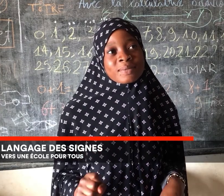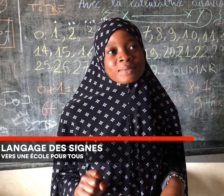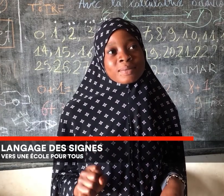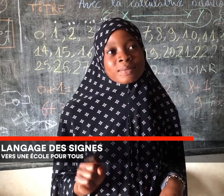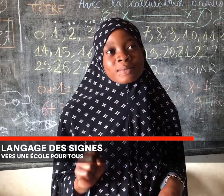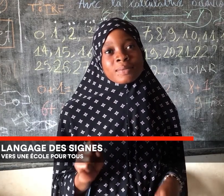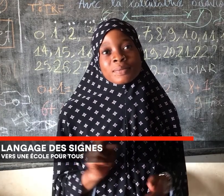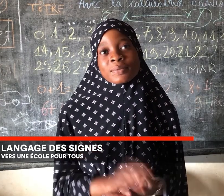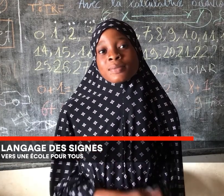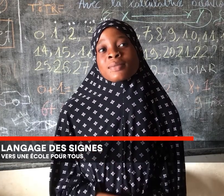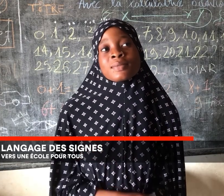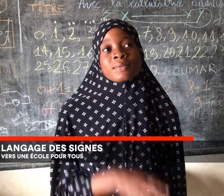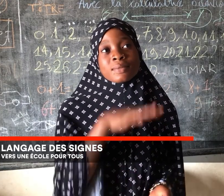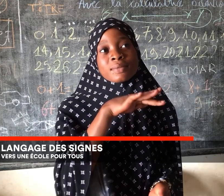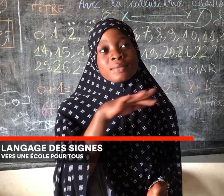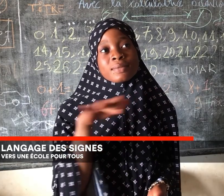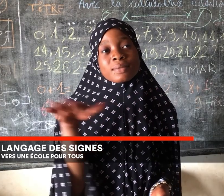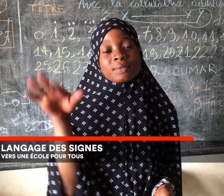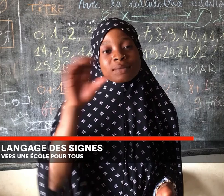Siloué Djenebou.